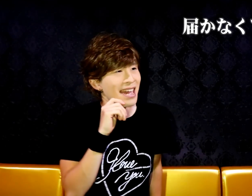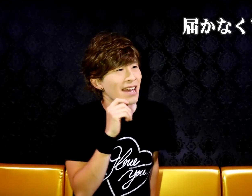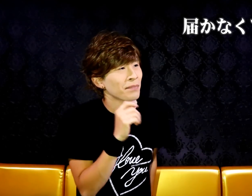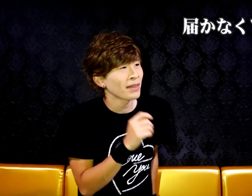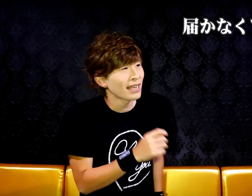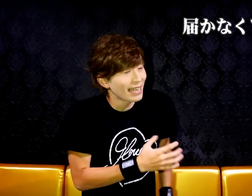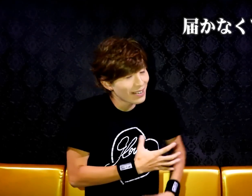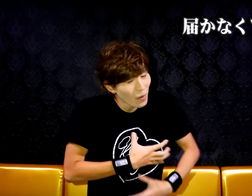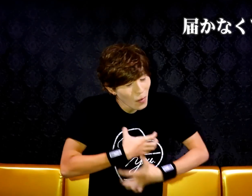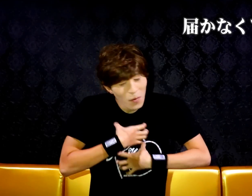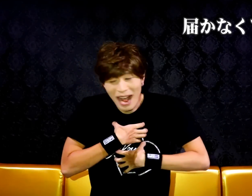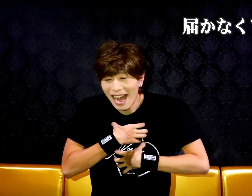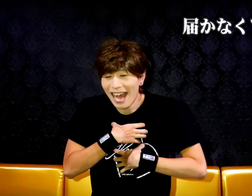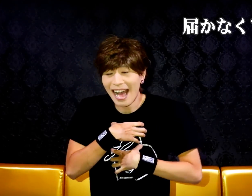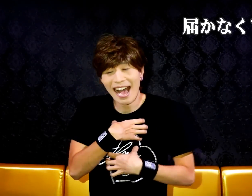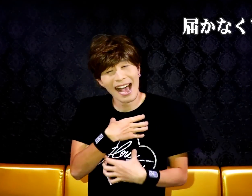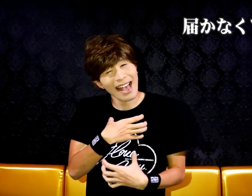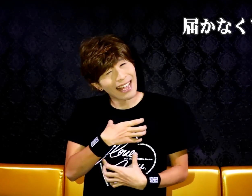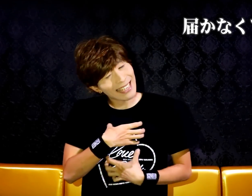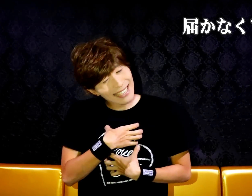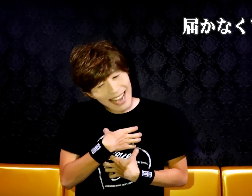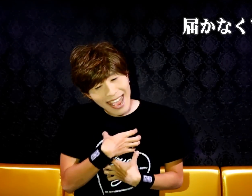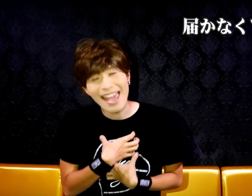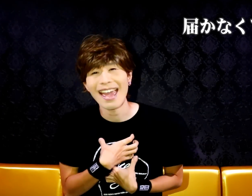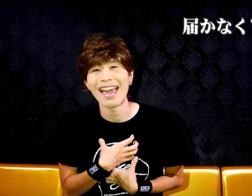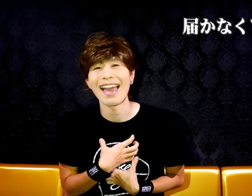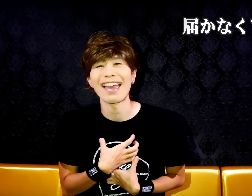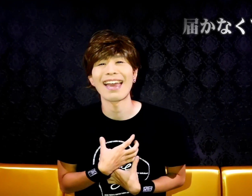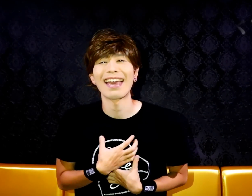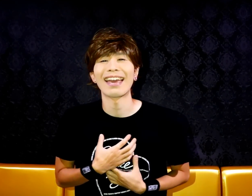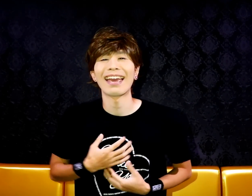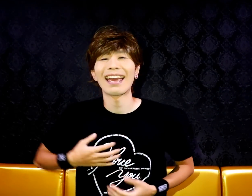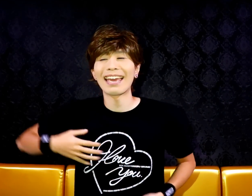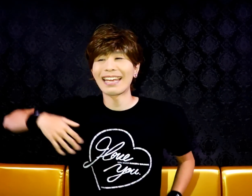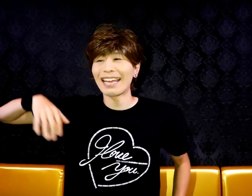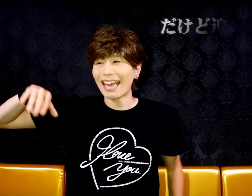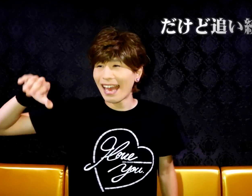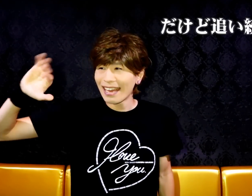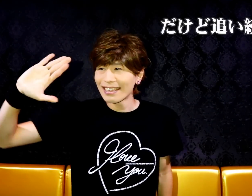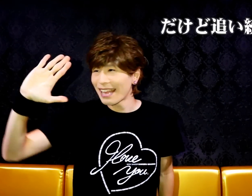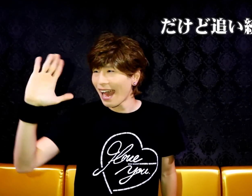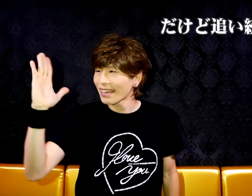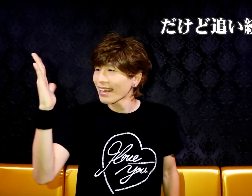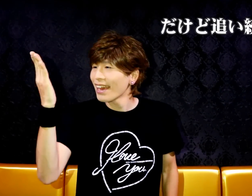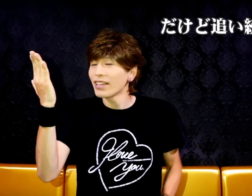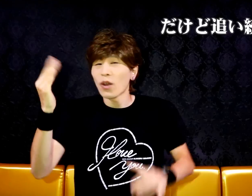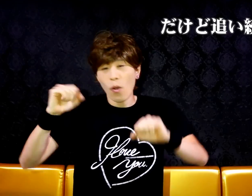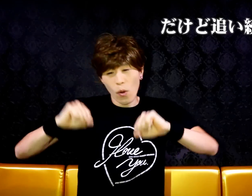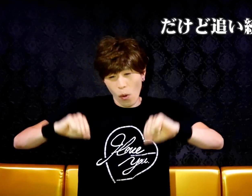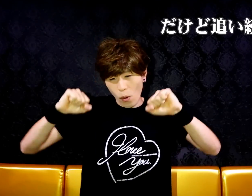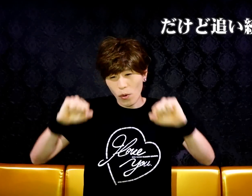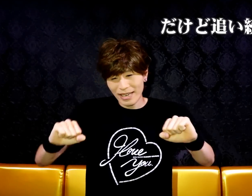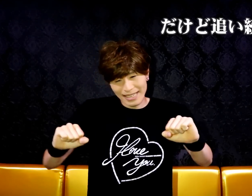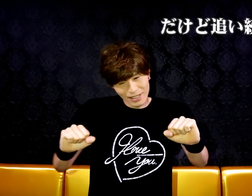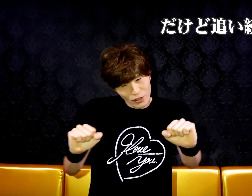て怖いね。だけど追い